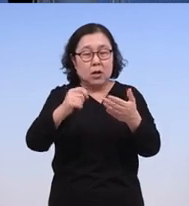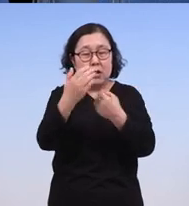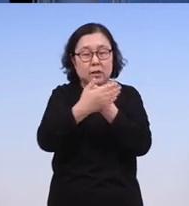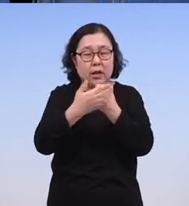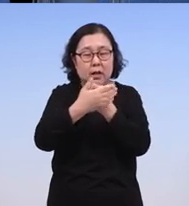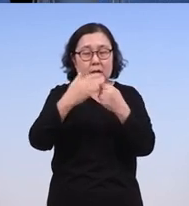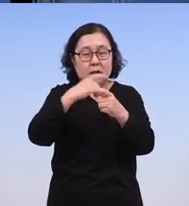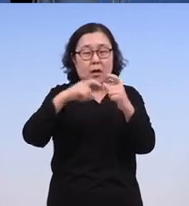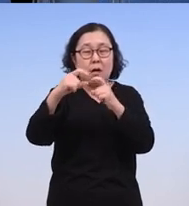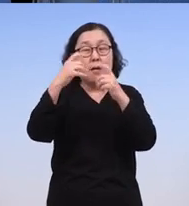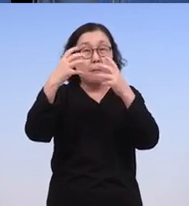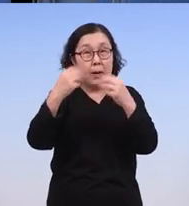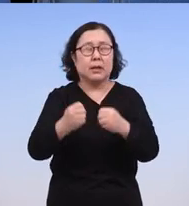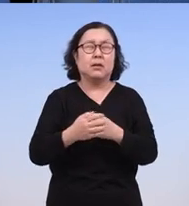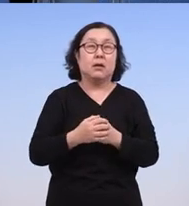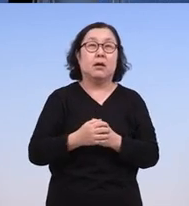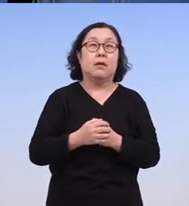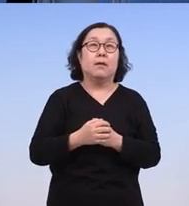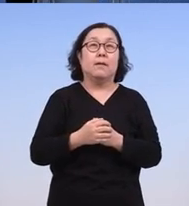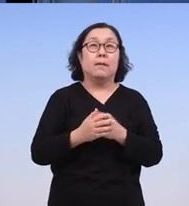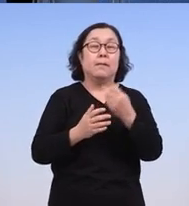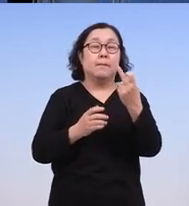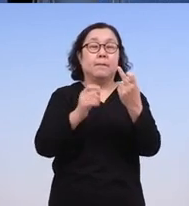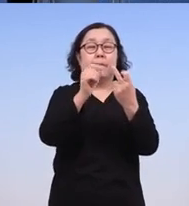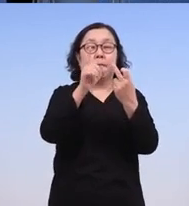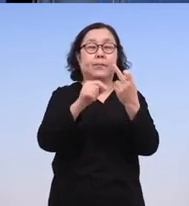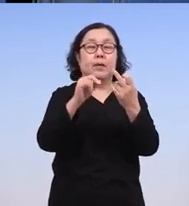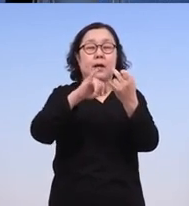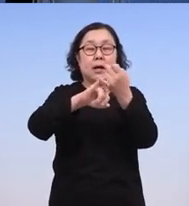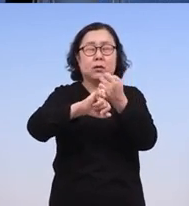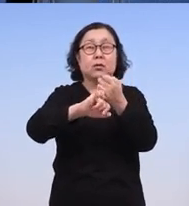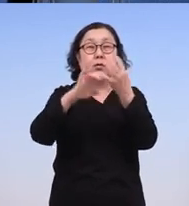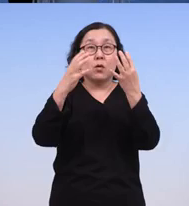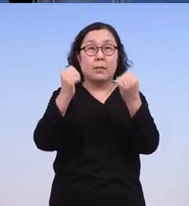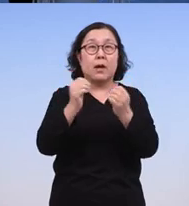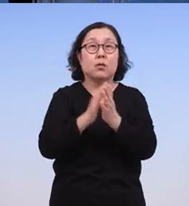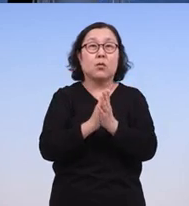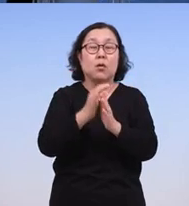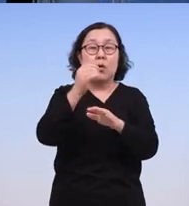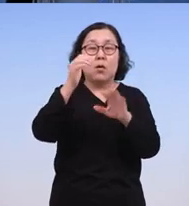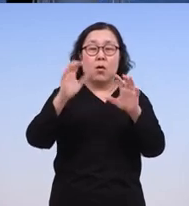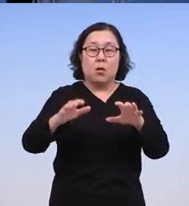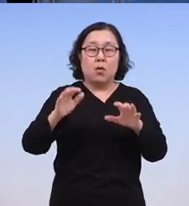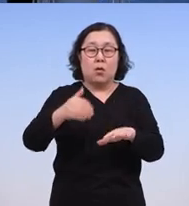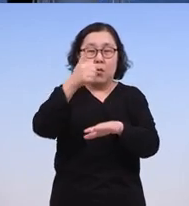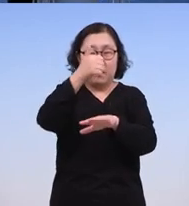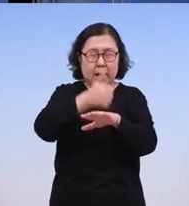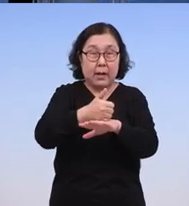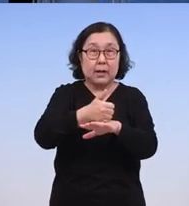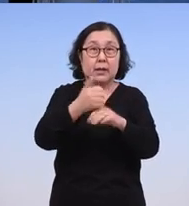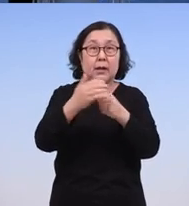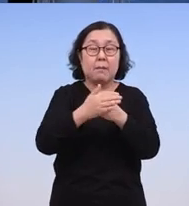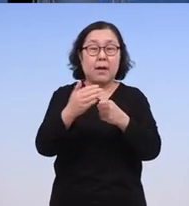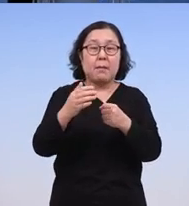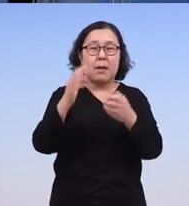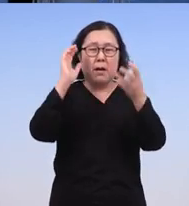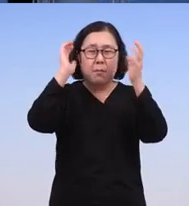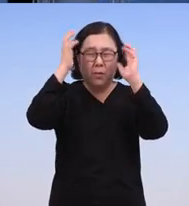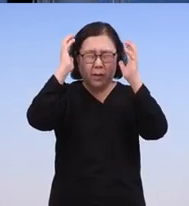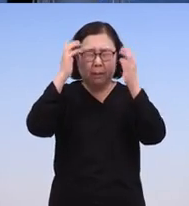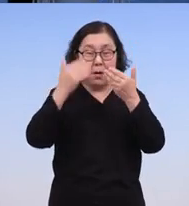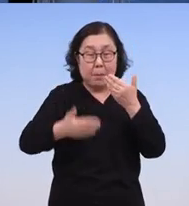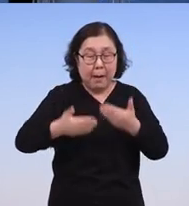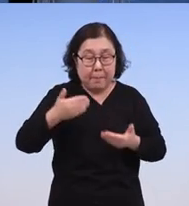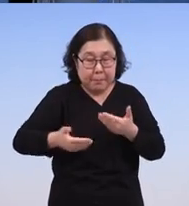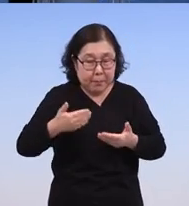다음 한번 의미 부여를 한번 들어보십시오. 12월 약속도 많고 연말에 이런저런 일로 어수선한